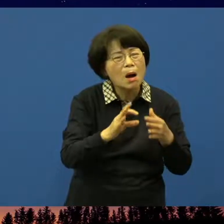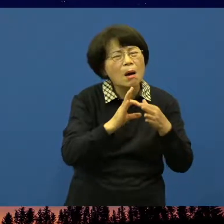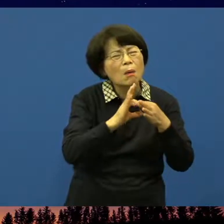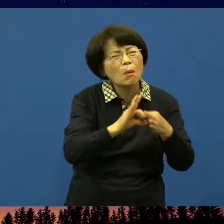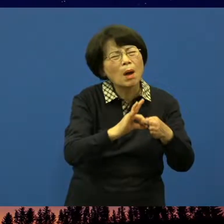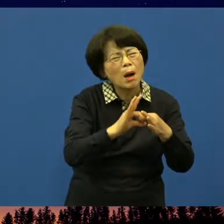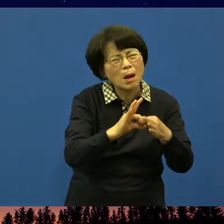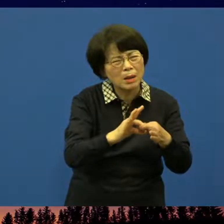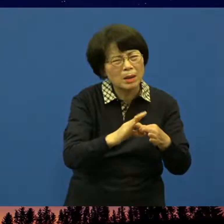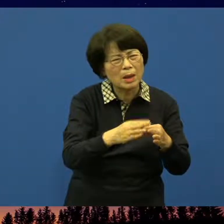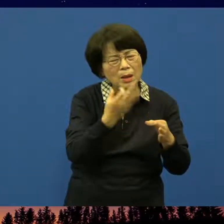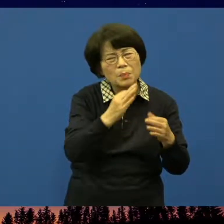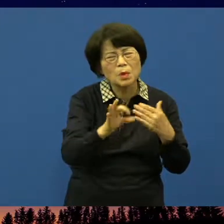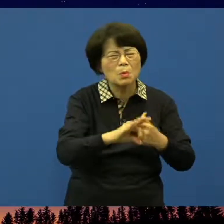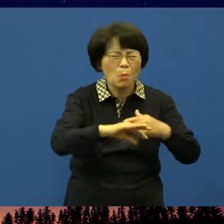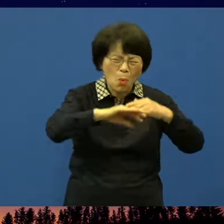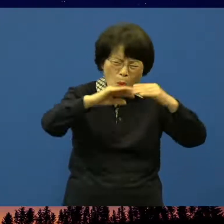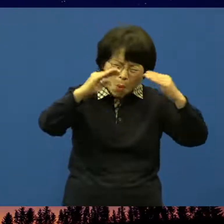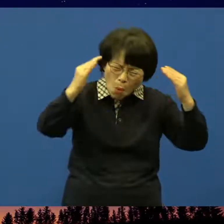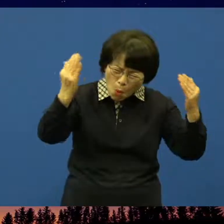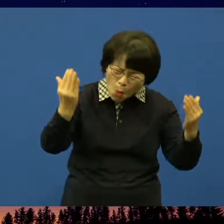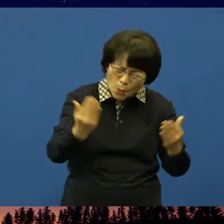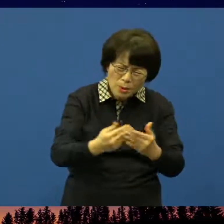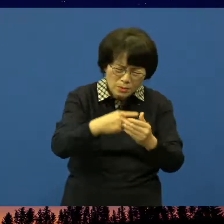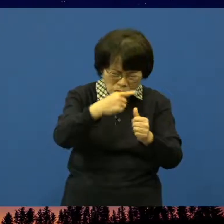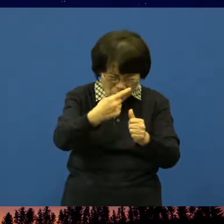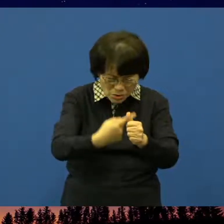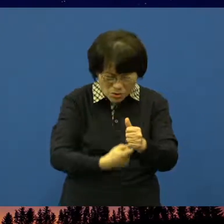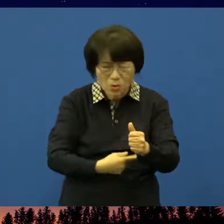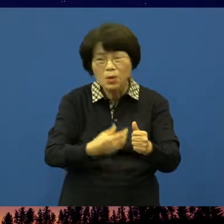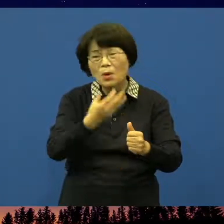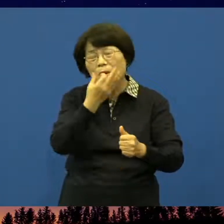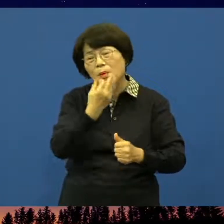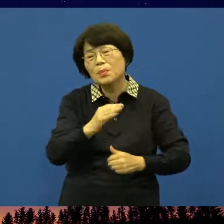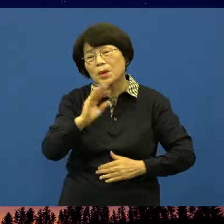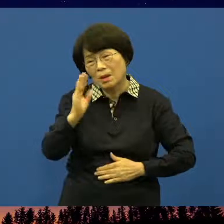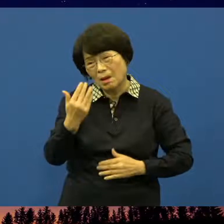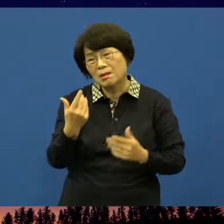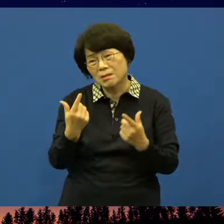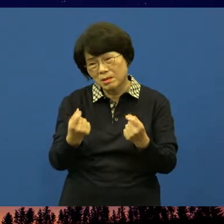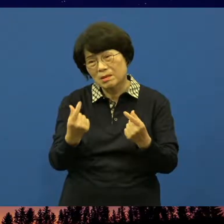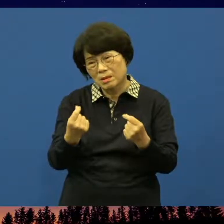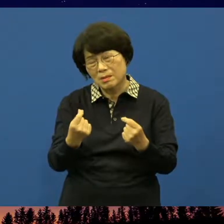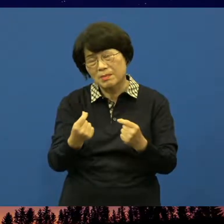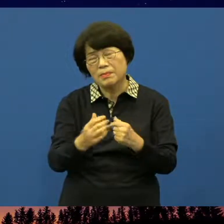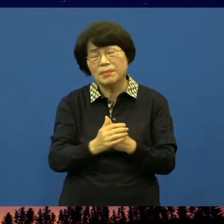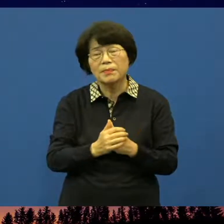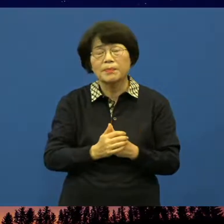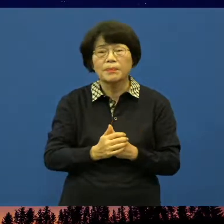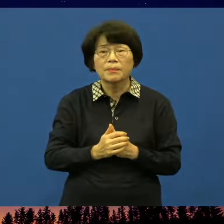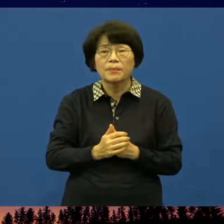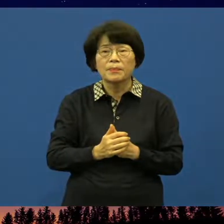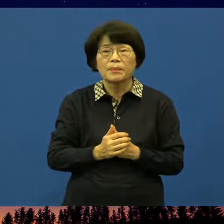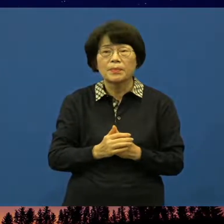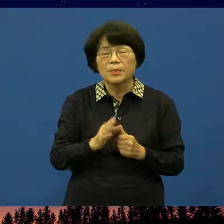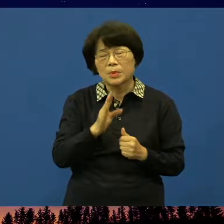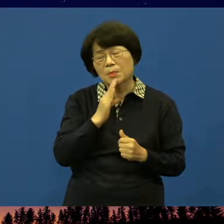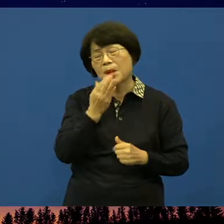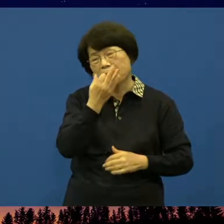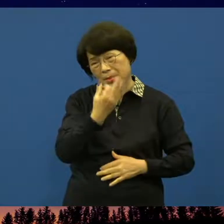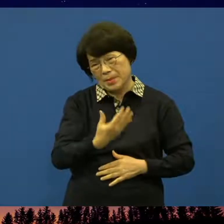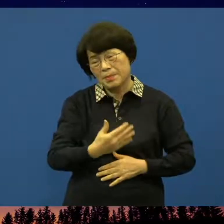다 힘든 거잖아요, 여러분. 좋은 공간 안에서 집 안에서 관계가 비틀리면 그것처럼 불행한 게 어디 있어요? 얼마나